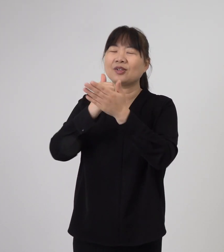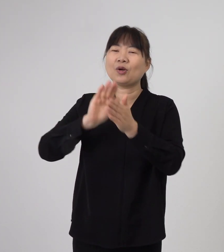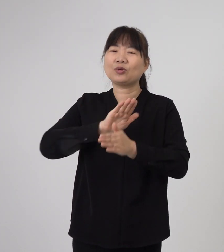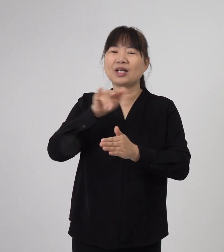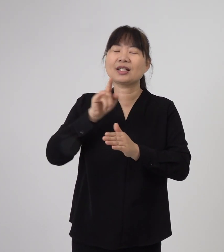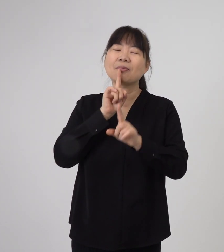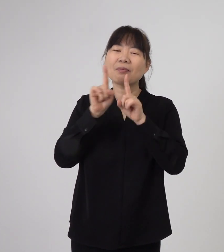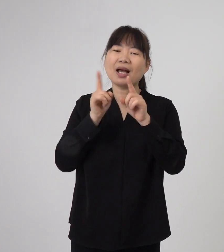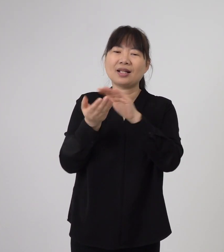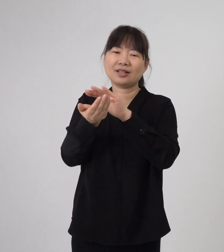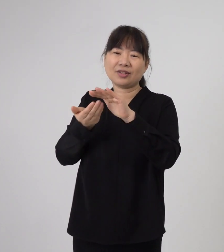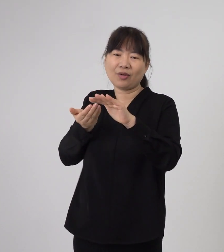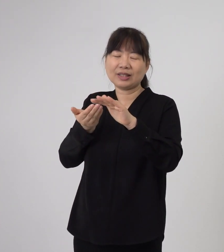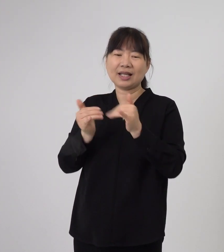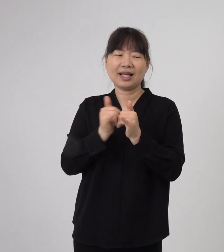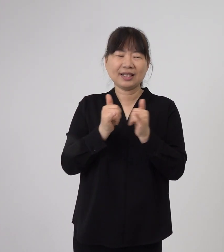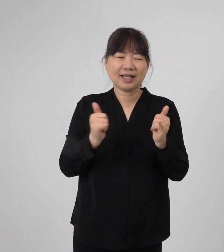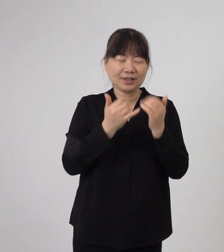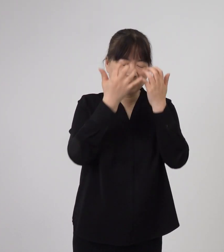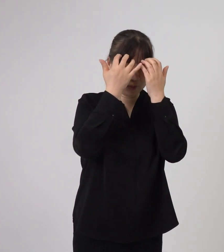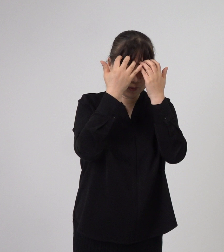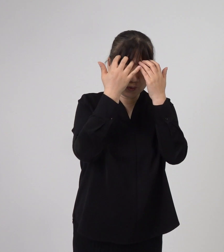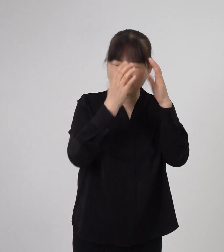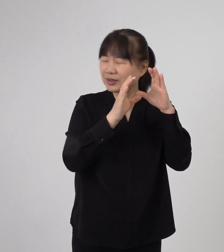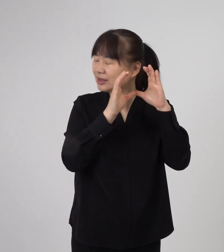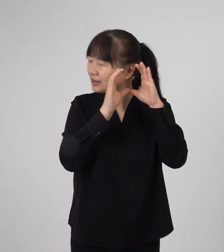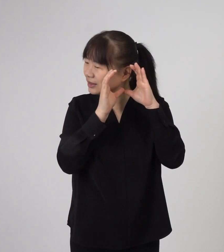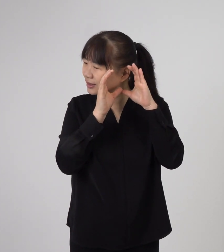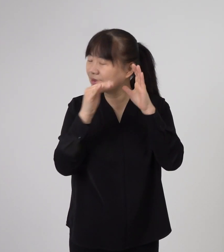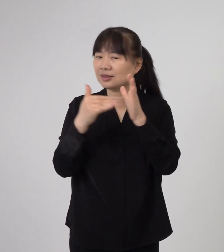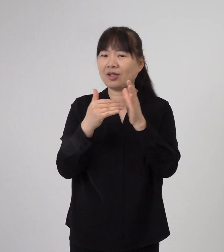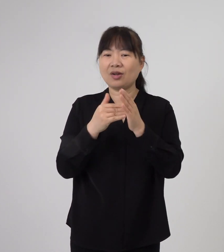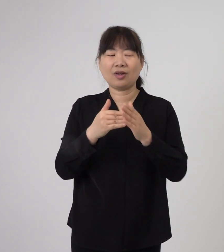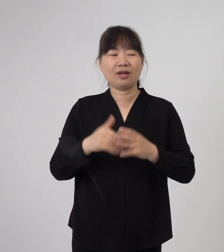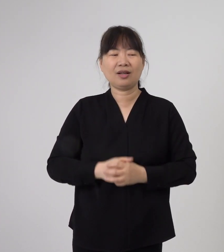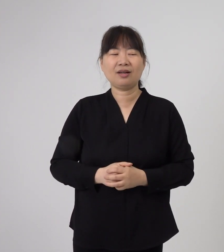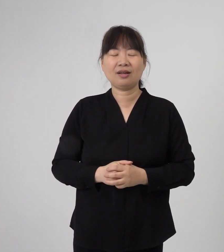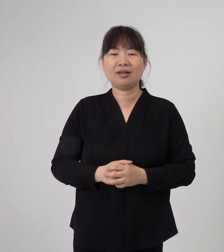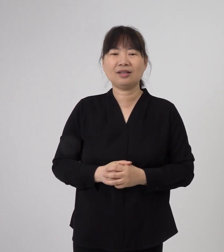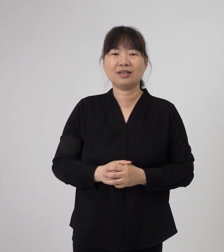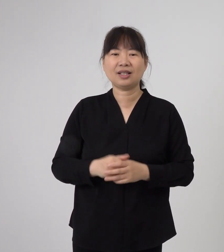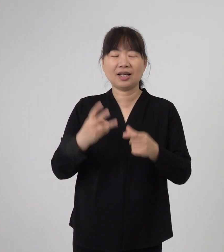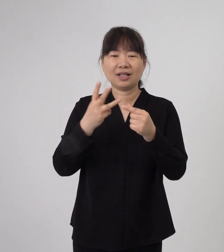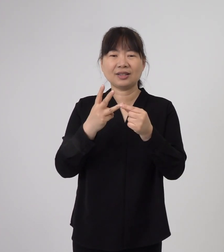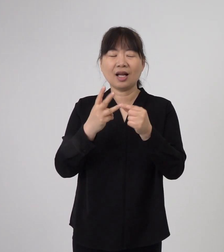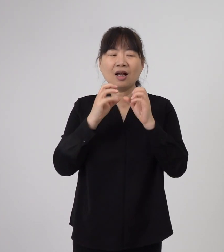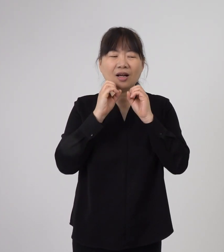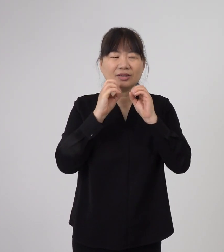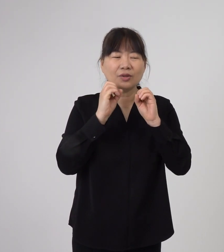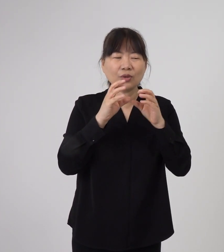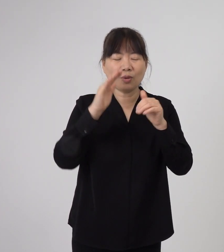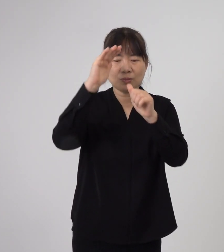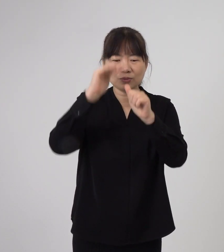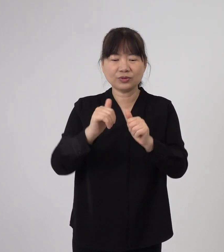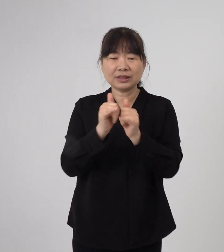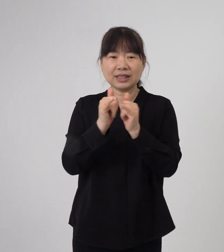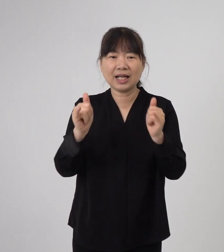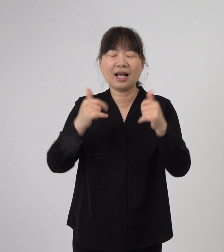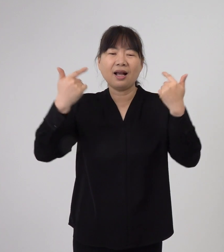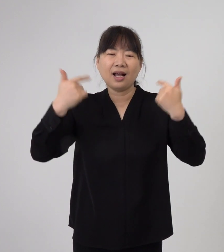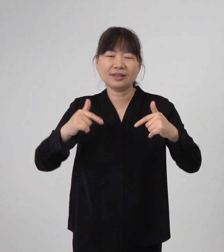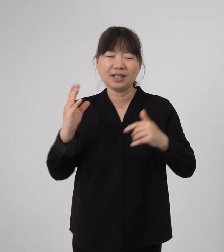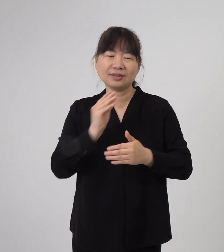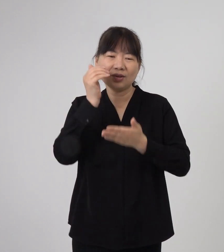말씀하시기에 앞서 먼저 인간의 고통을 들으시는 분이다. 자, 세 번째, 시작. 선교로 부름받은 이들은